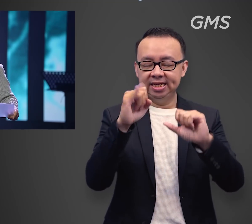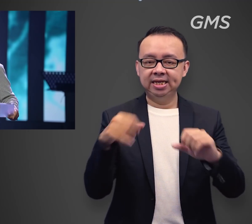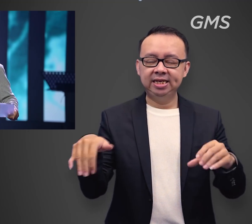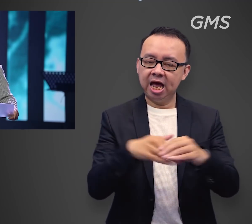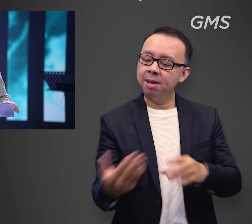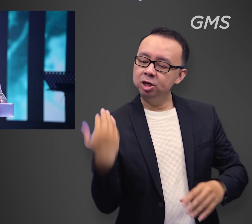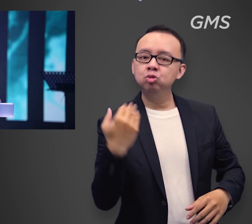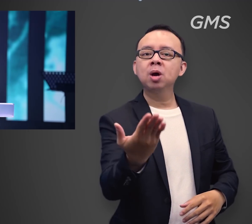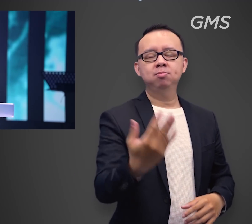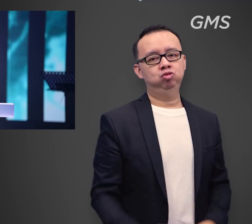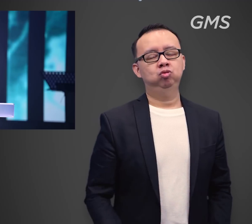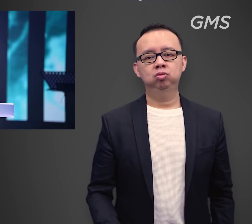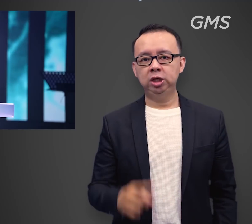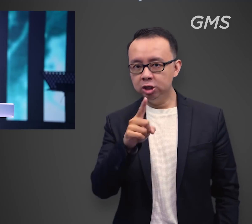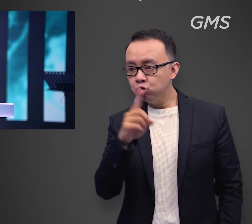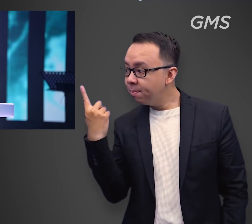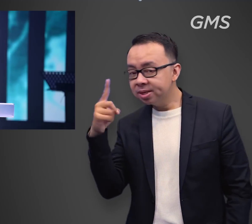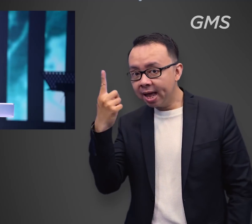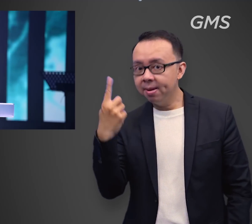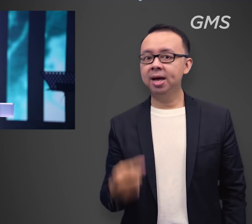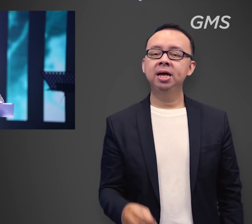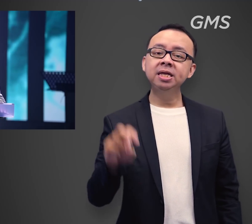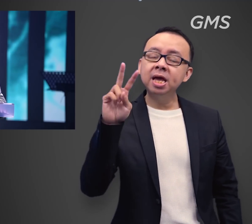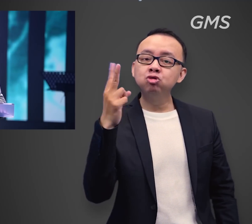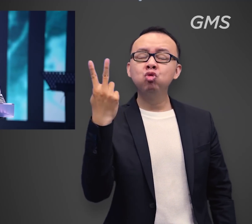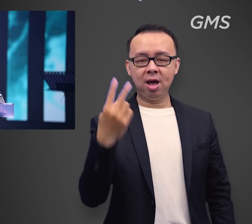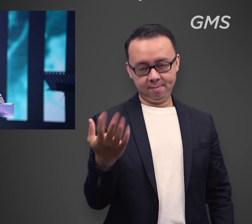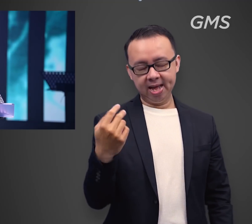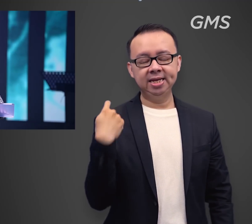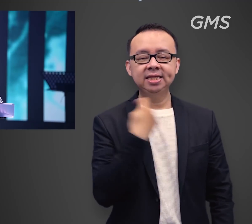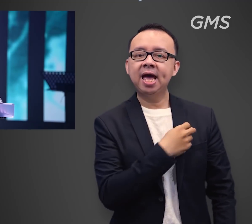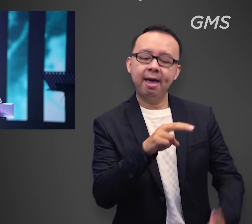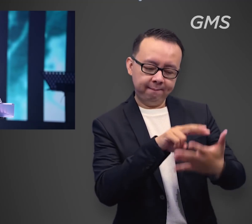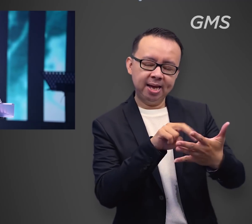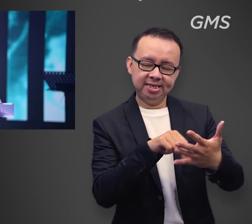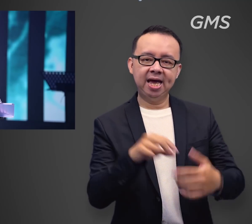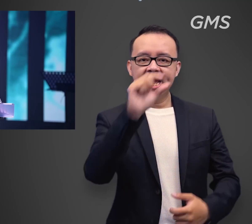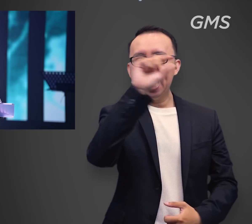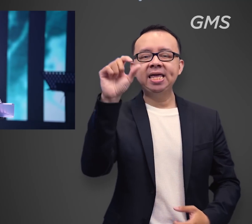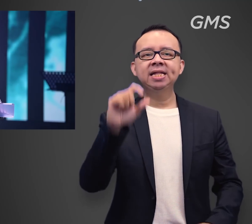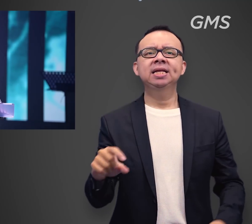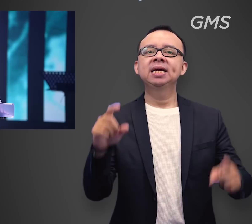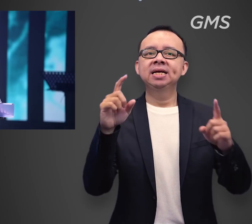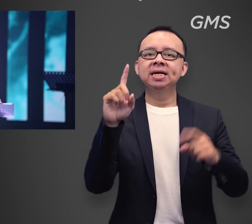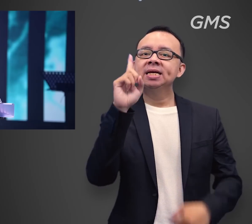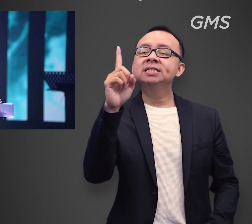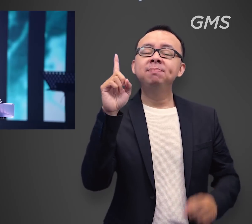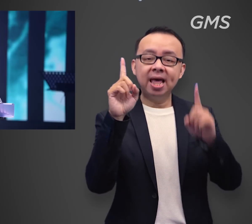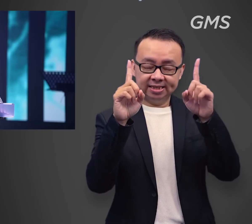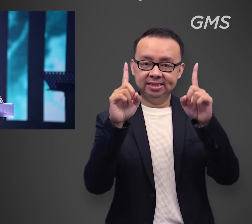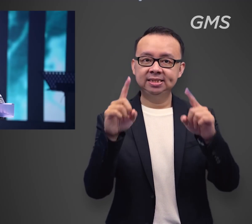pertama. Lalu yang kedua apa? Yang kedua coba kita baca ayat yang ke-11 dan 12.